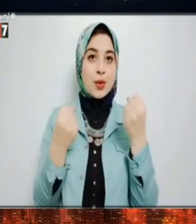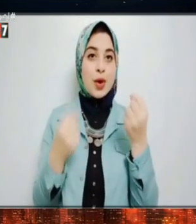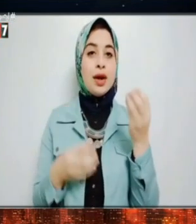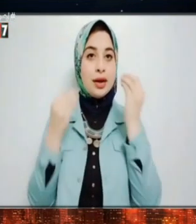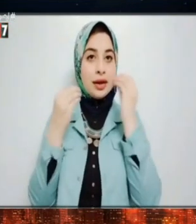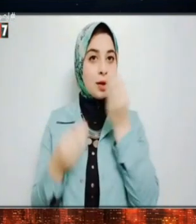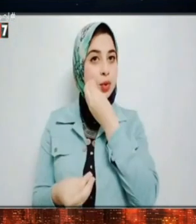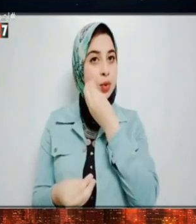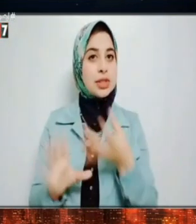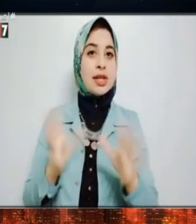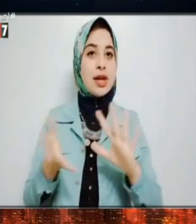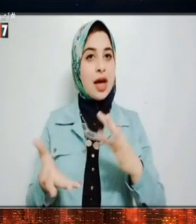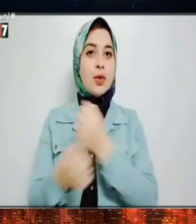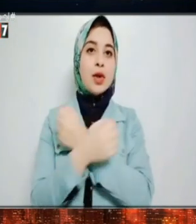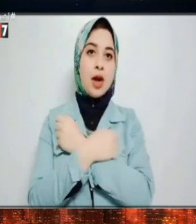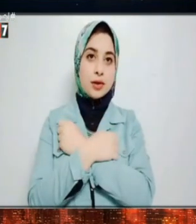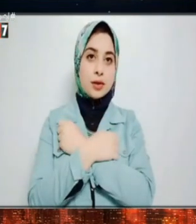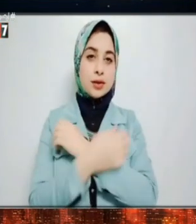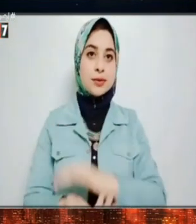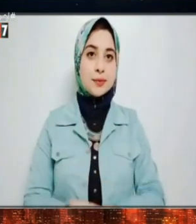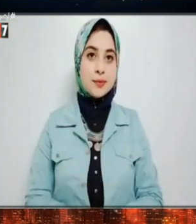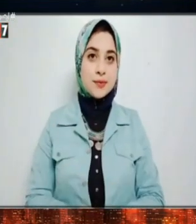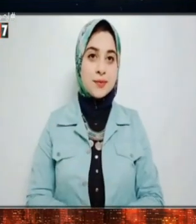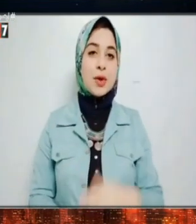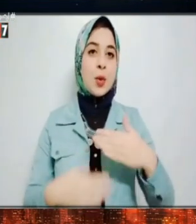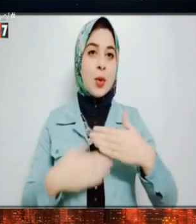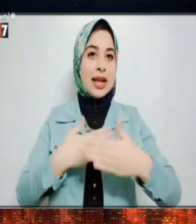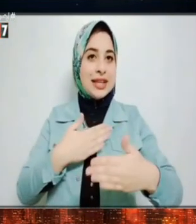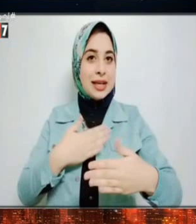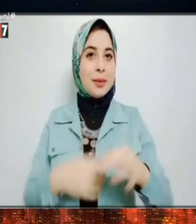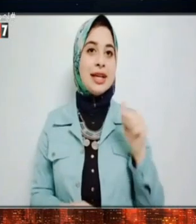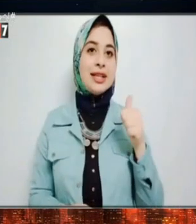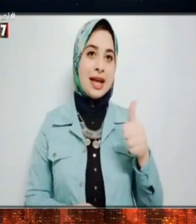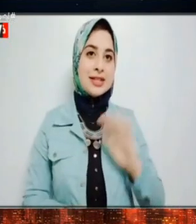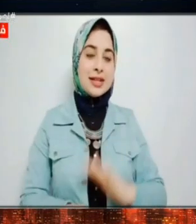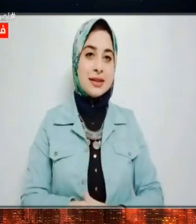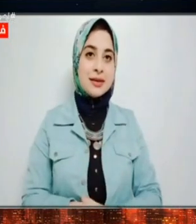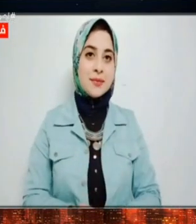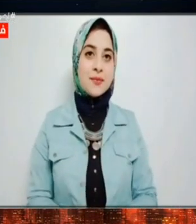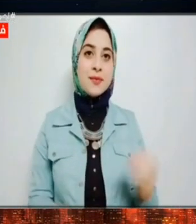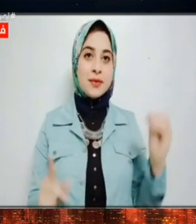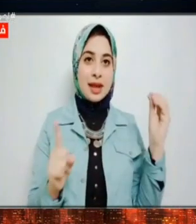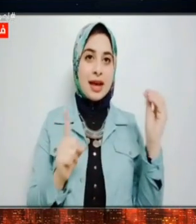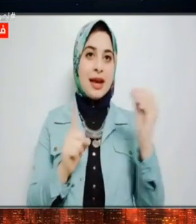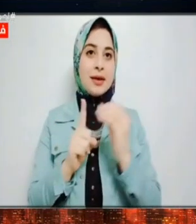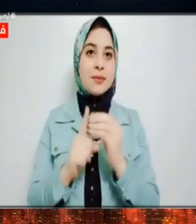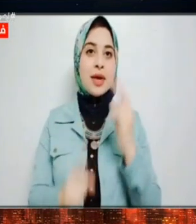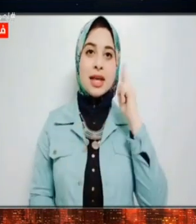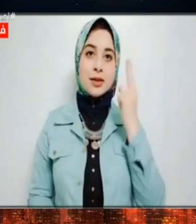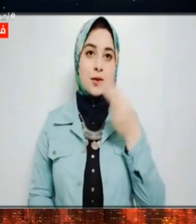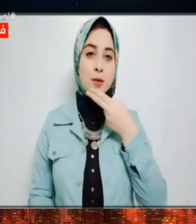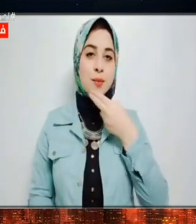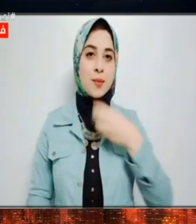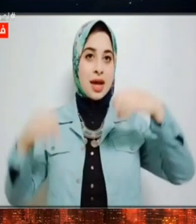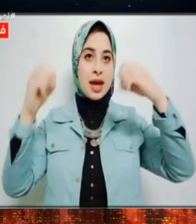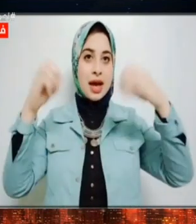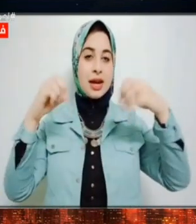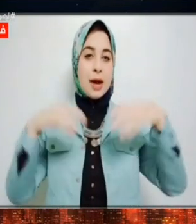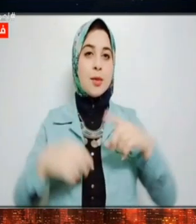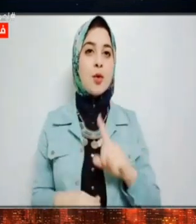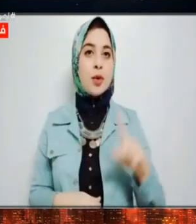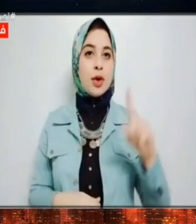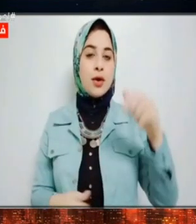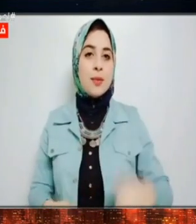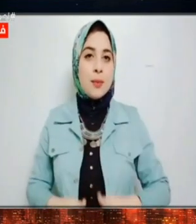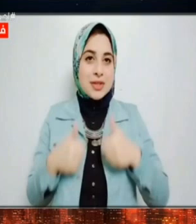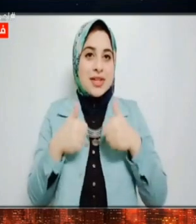وممنوع البوس او الاحضان، وخلينا بعيد احسن. احبائي الصوم